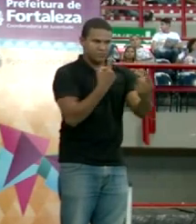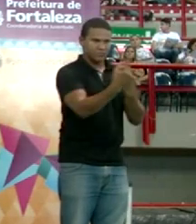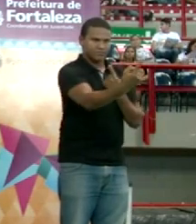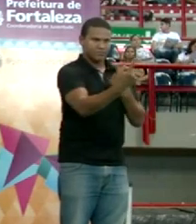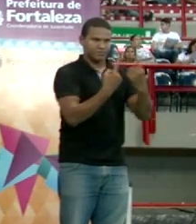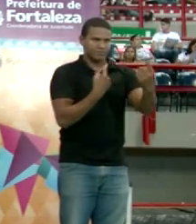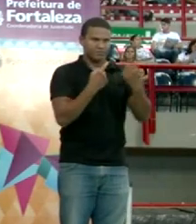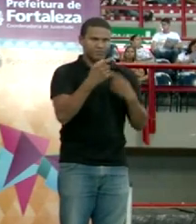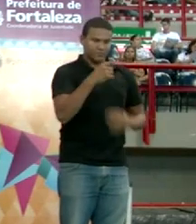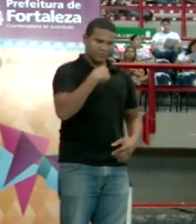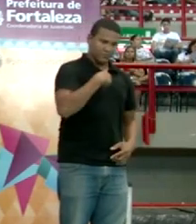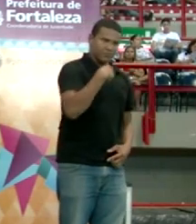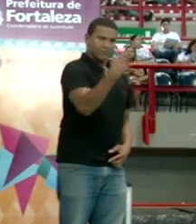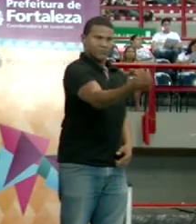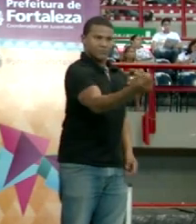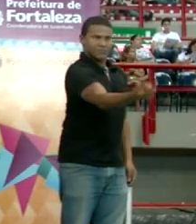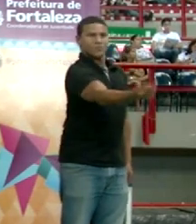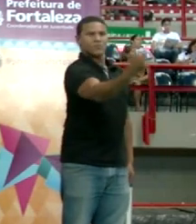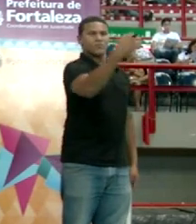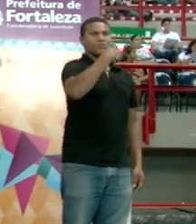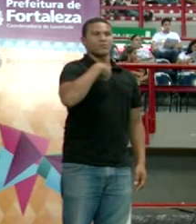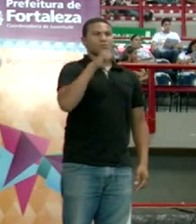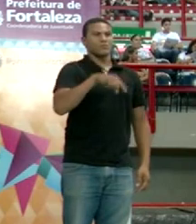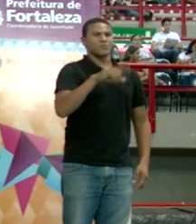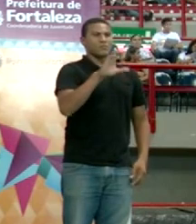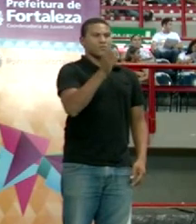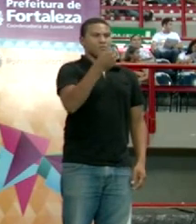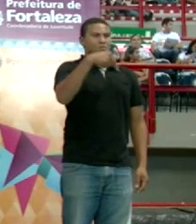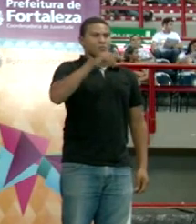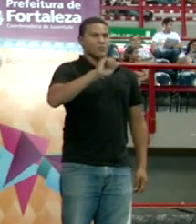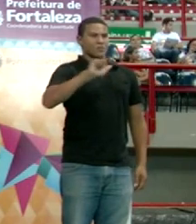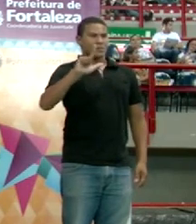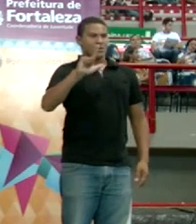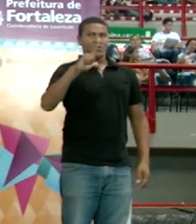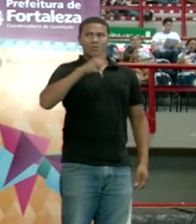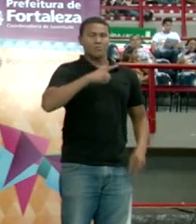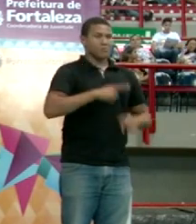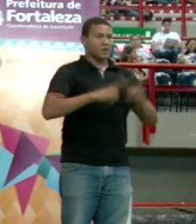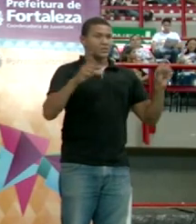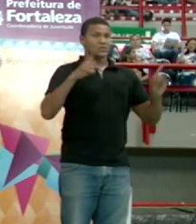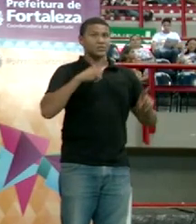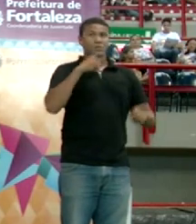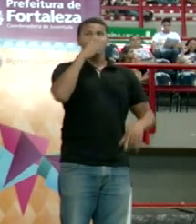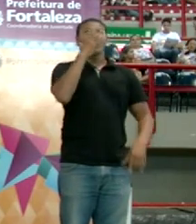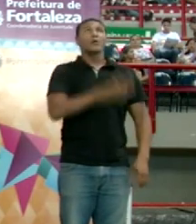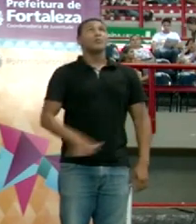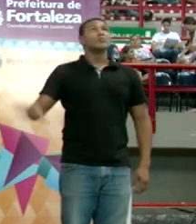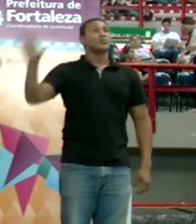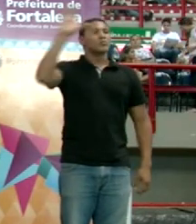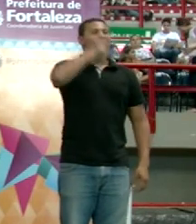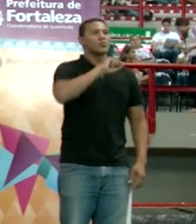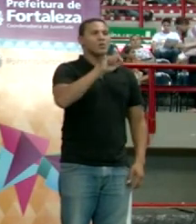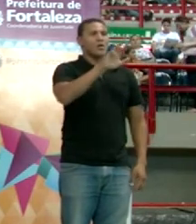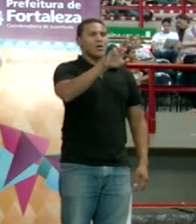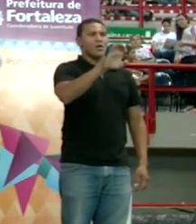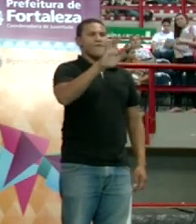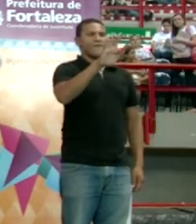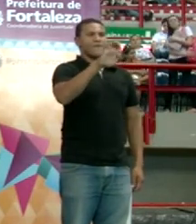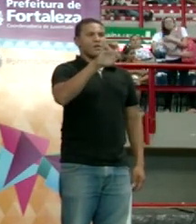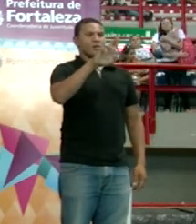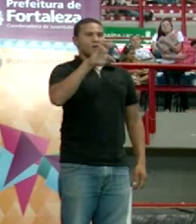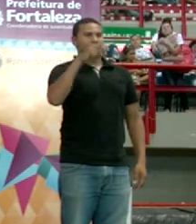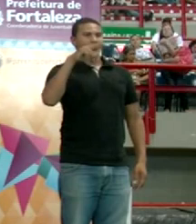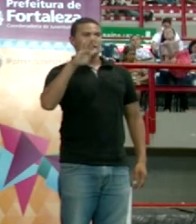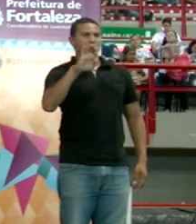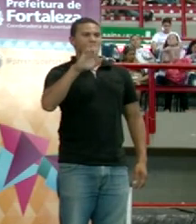mensagem é absolutamente cercada por um referente. O que é esse referente? É